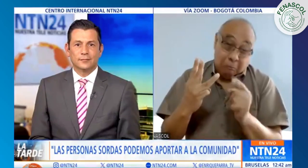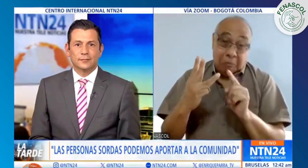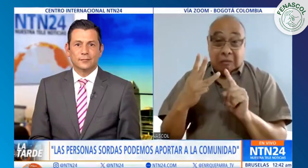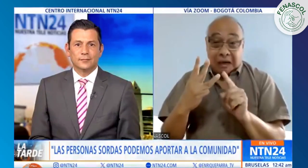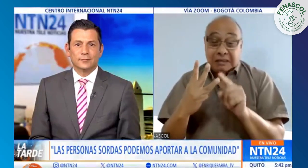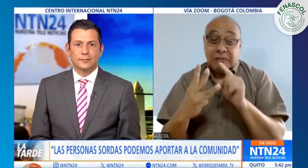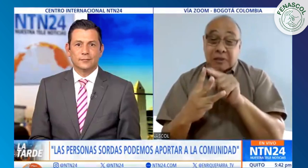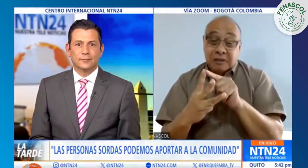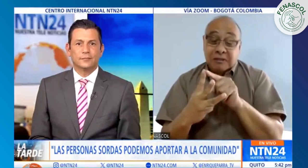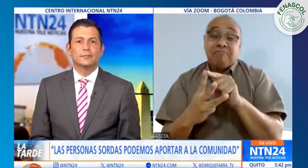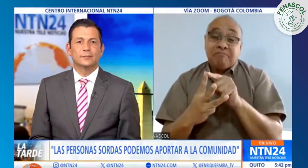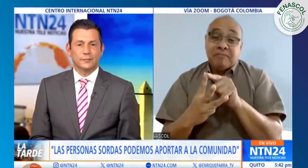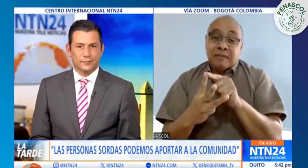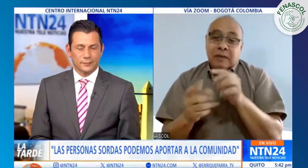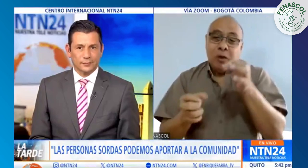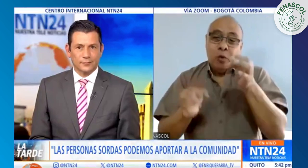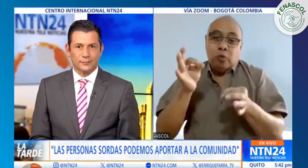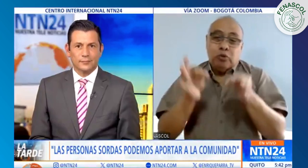Especialmente dos,